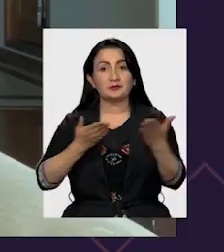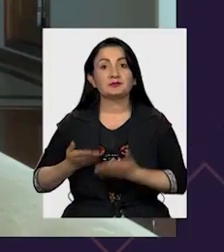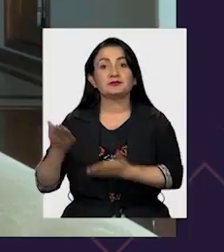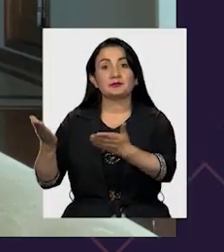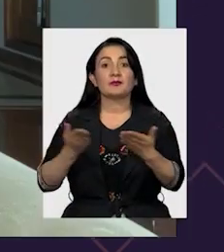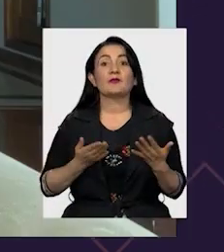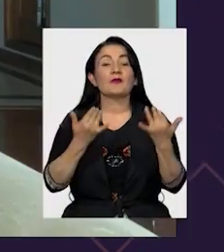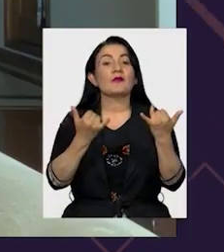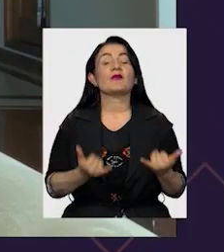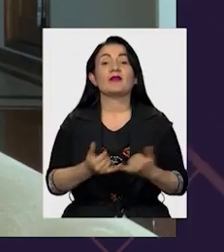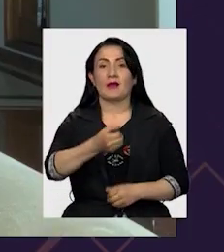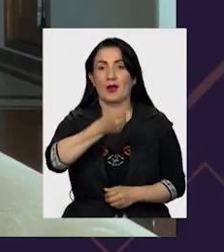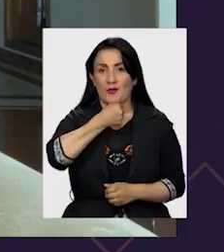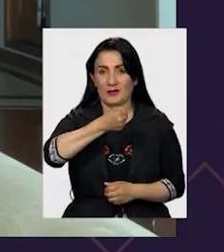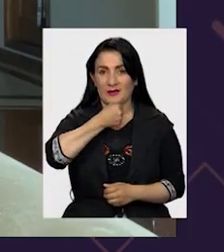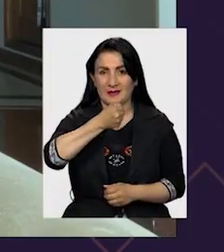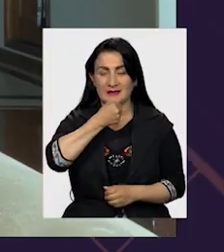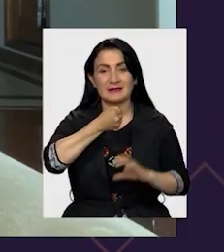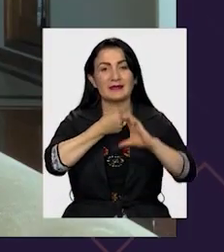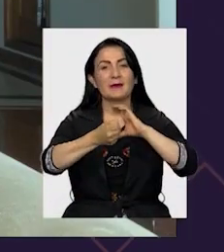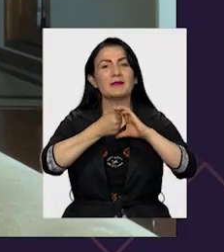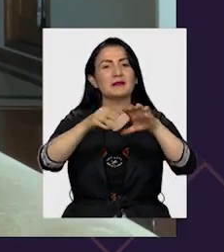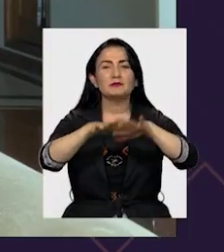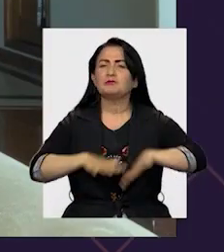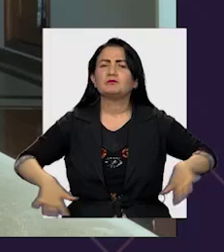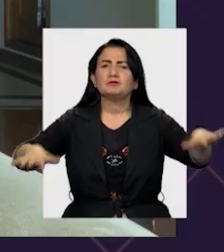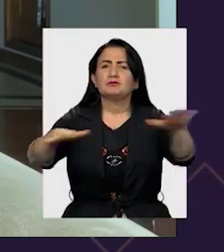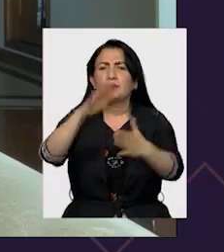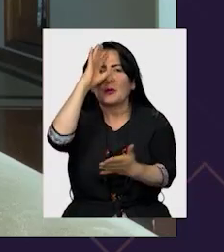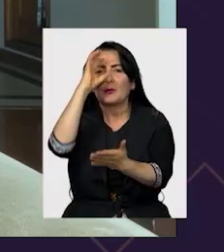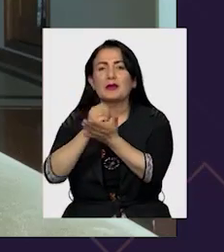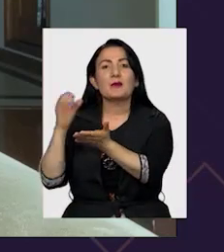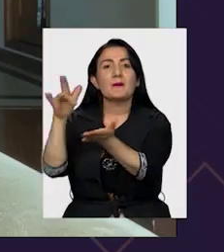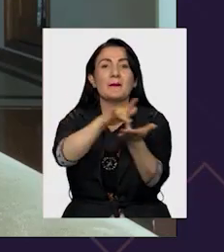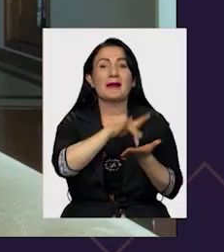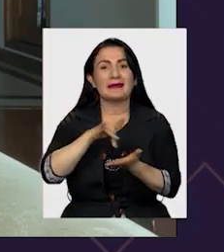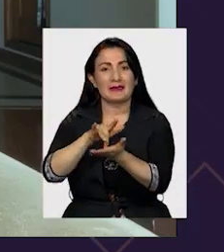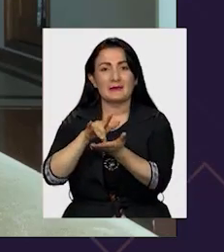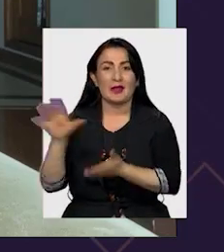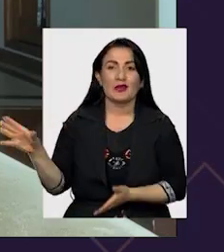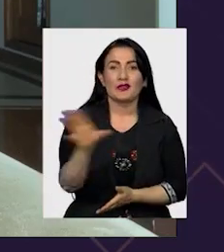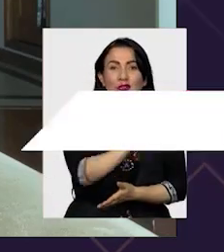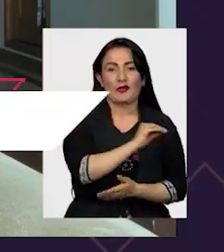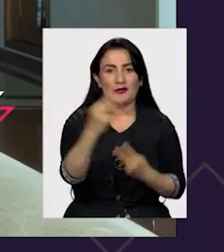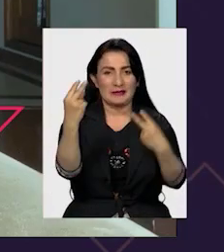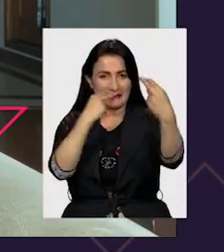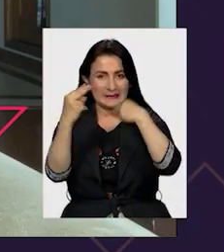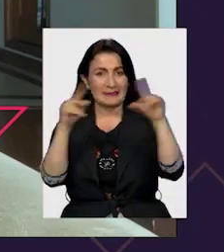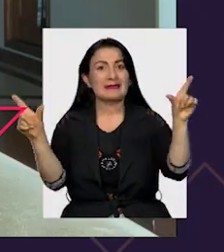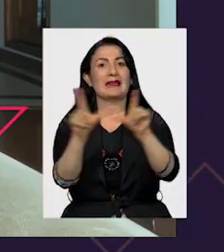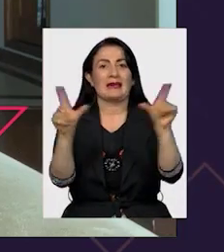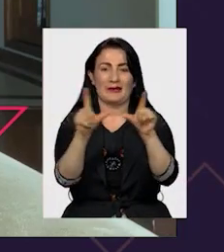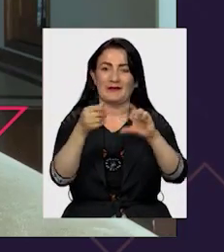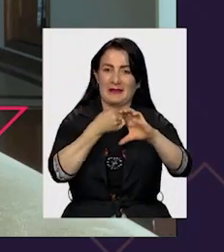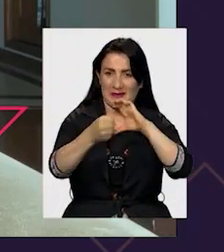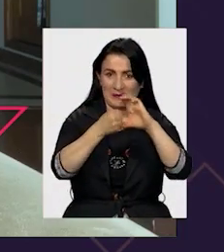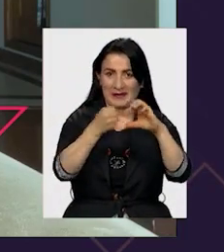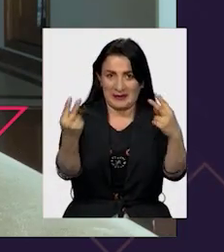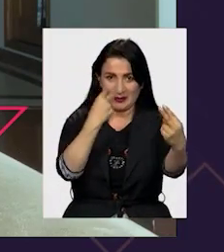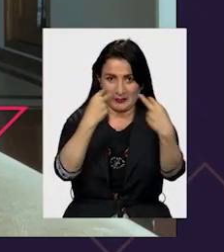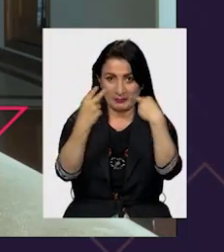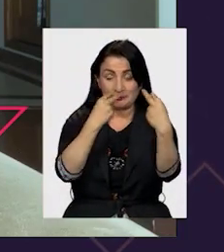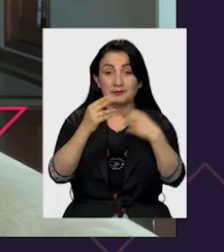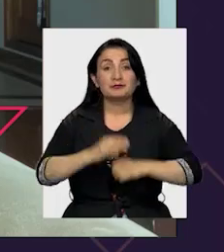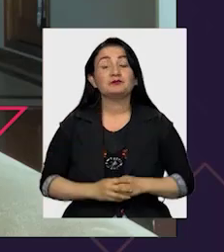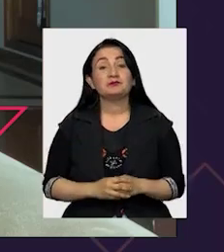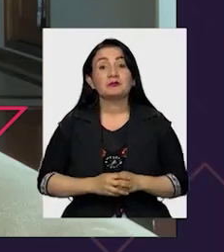Bienvenidas y bienvenidos a Audiencias Capital, el espacio de opinión y participación de los y las televidentes de